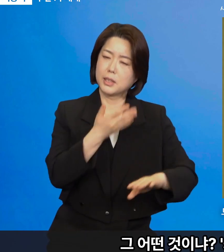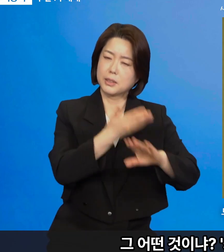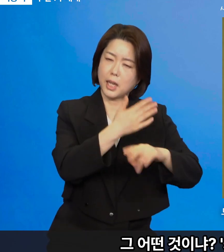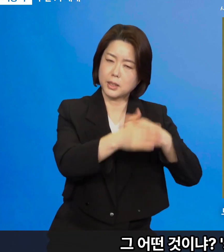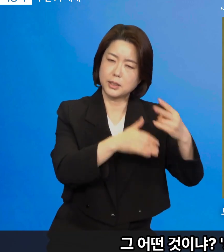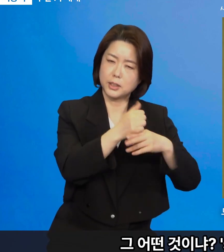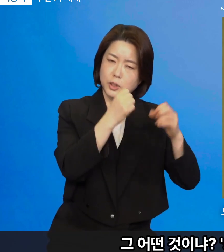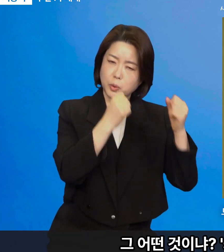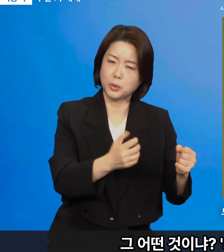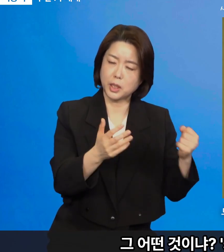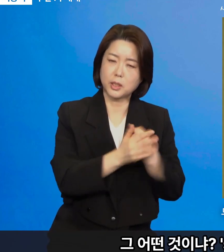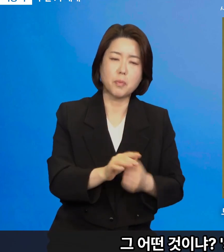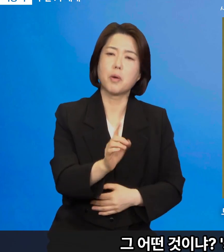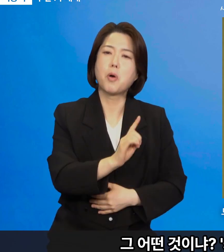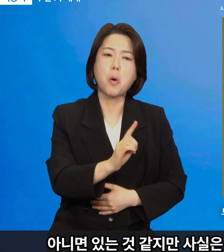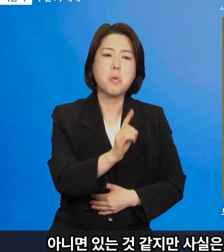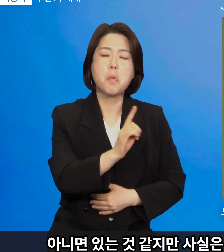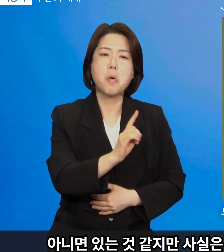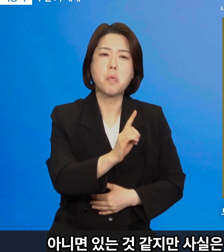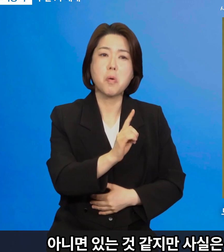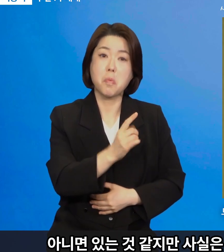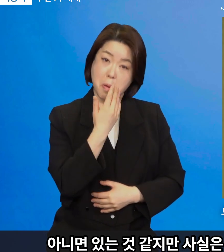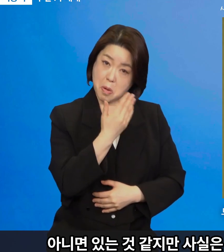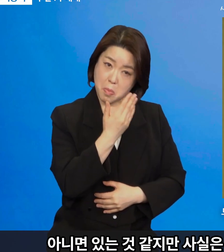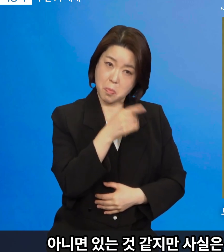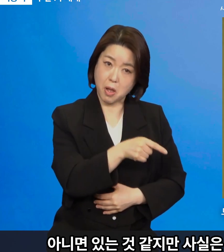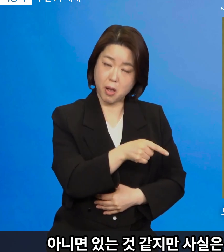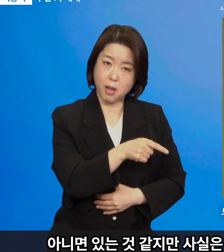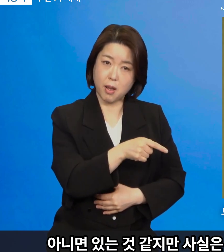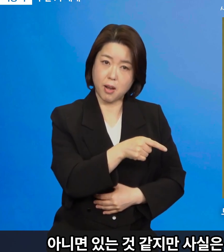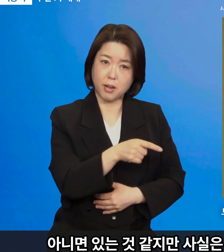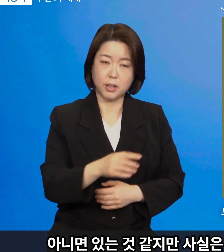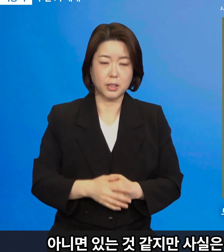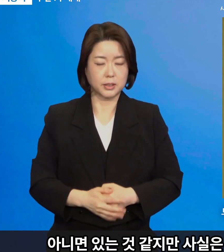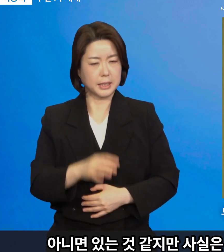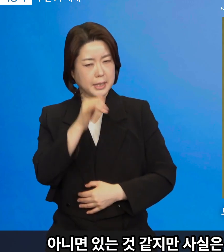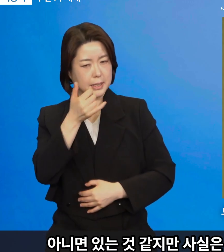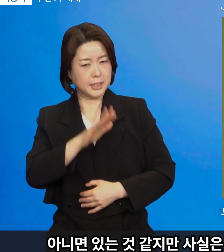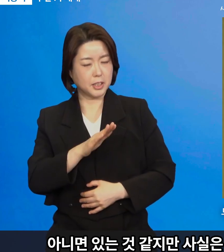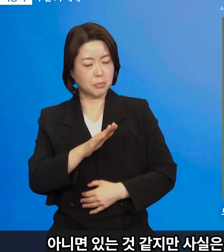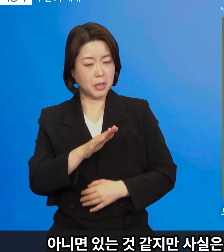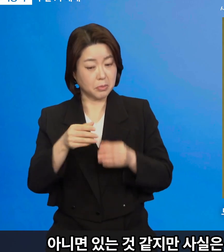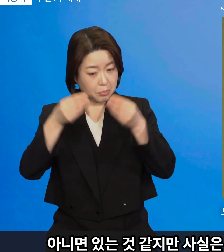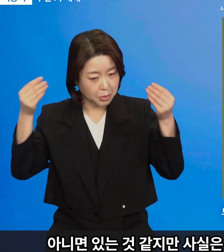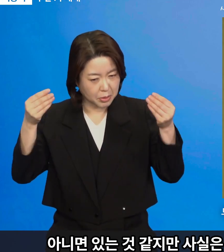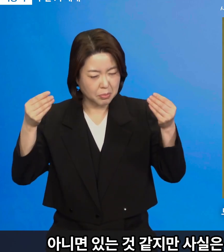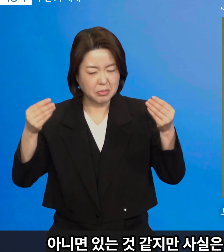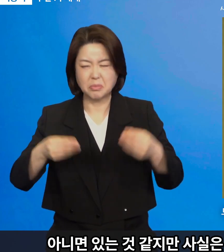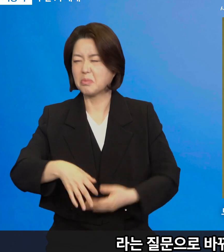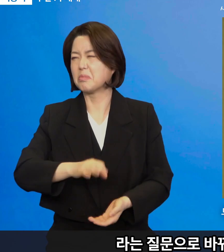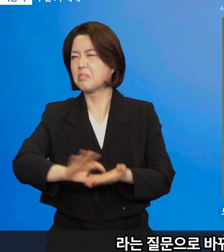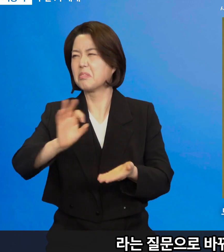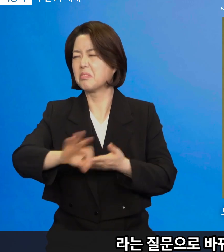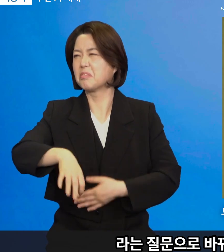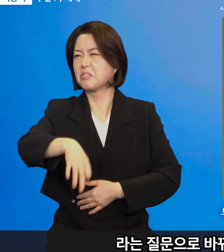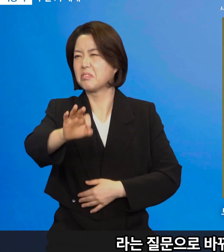존재해서 그 어떤 것이냐, something이냐, 아니면 있는 것 같지만 사실은 아무것도 아닌 nothing이냐 라는 질문으로 바꿔볼